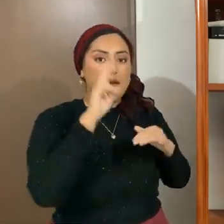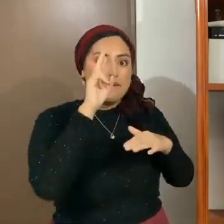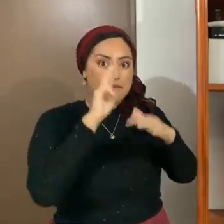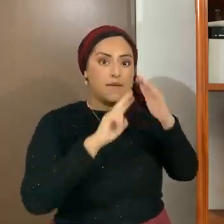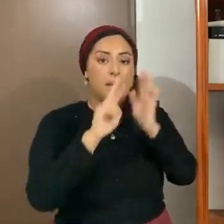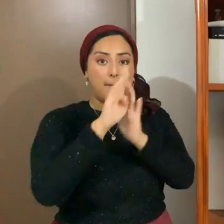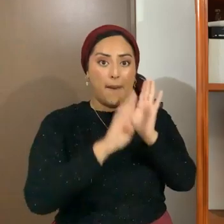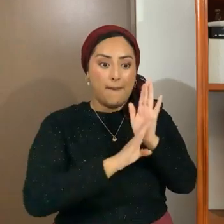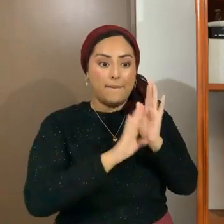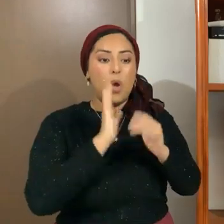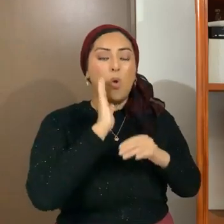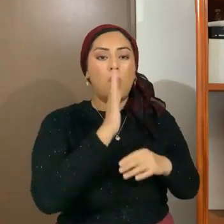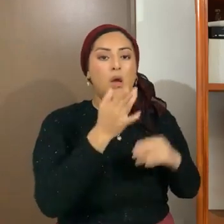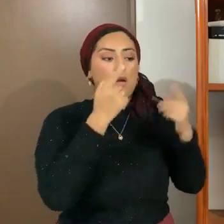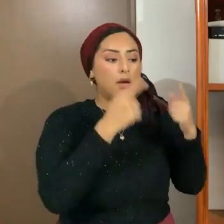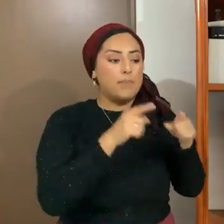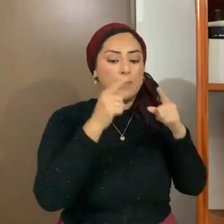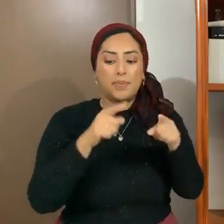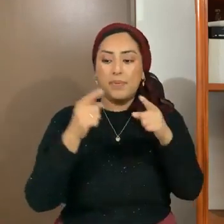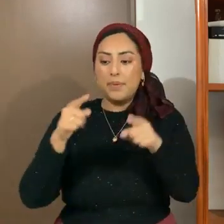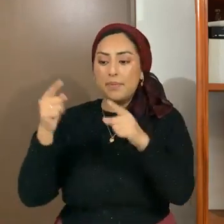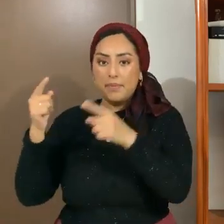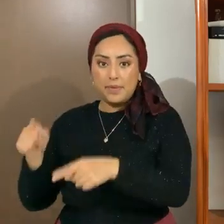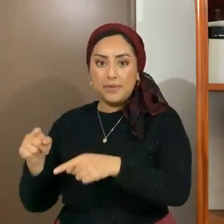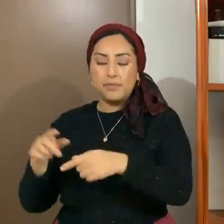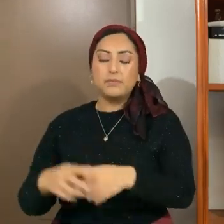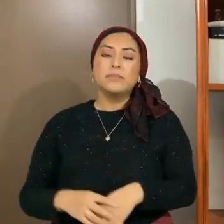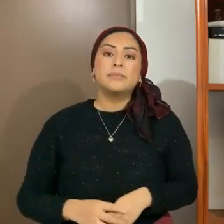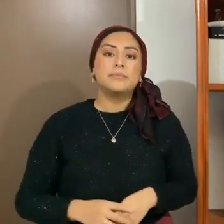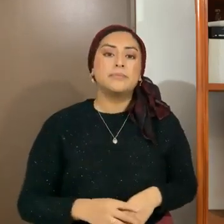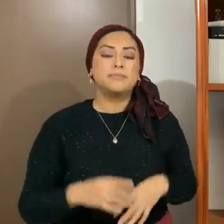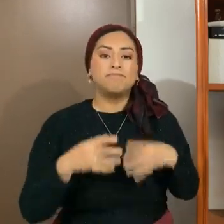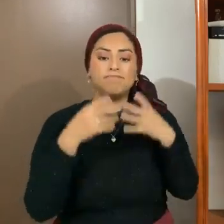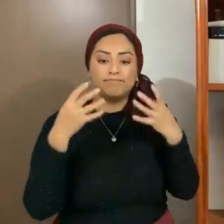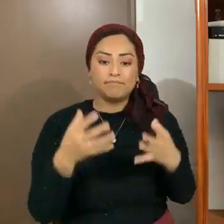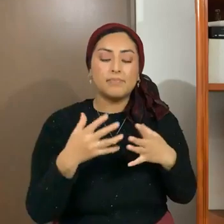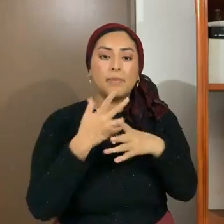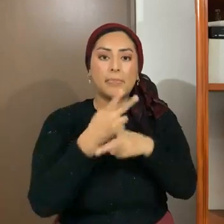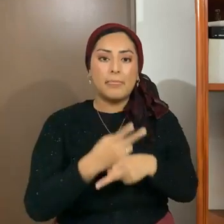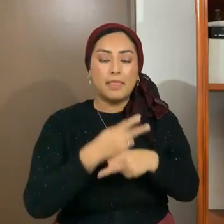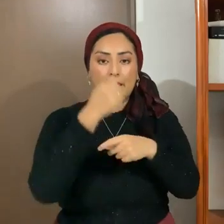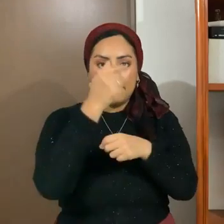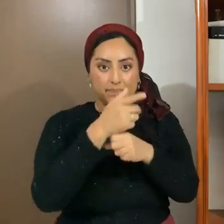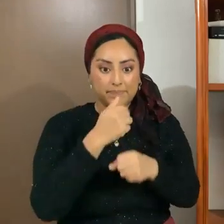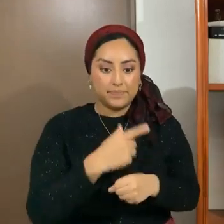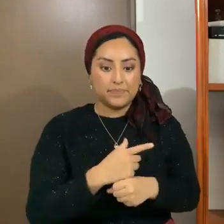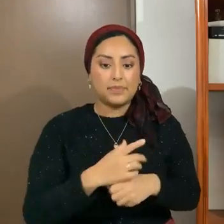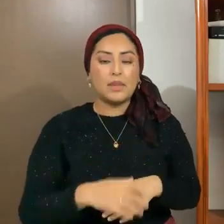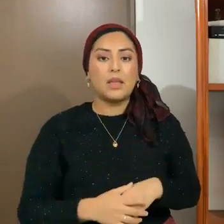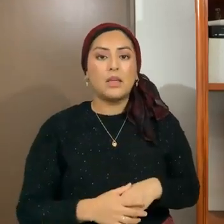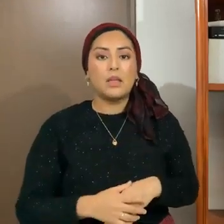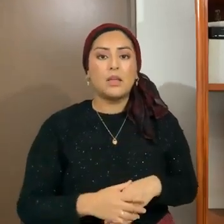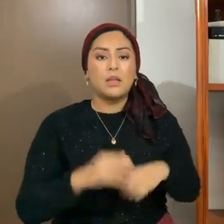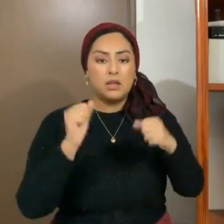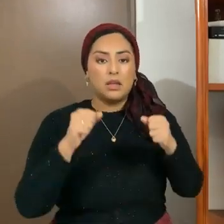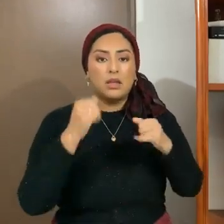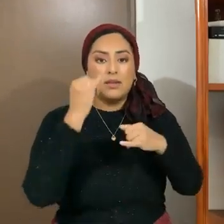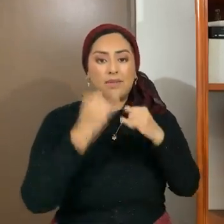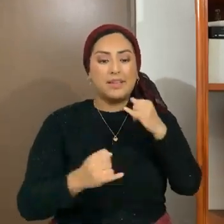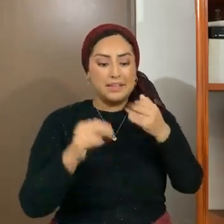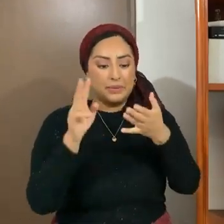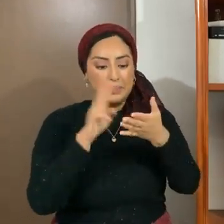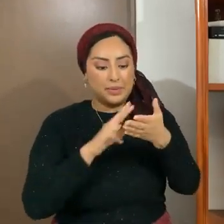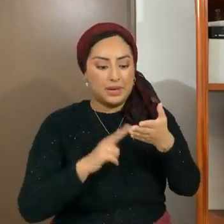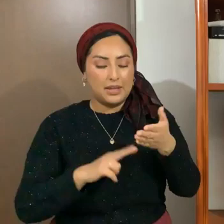se van a cumplir, amados Sahim. Entonces, tengamos mucho cuidado, amados Sahim. Esto, ustedes pueden terminar de leer